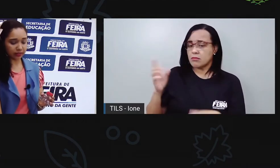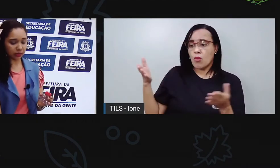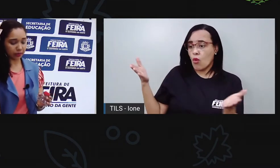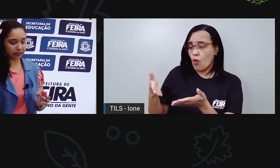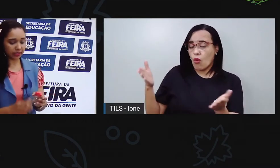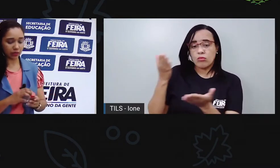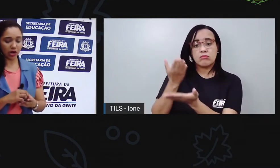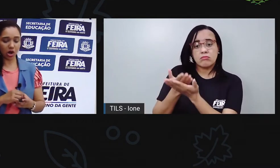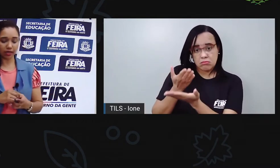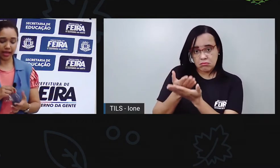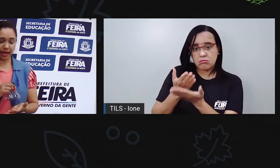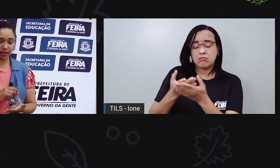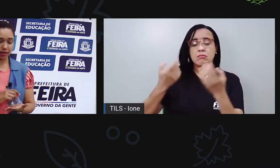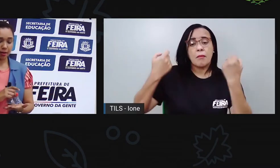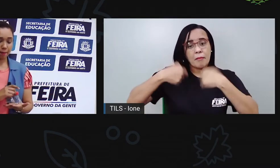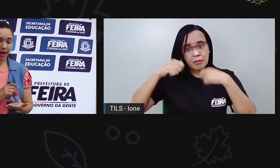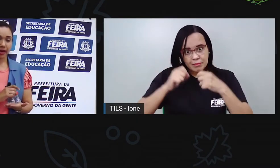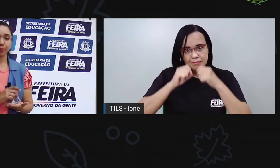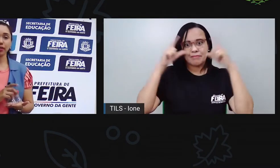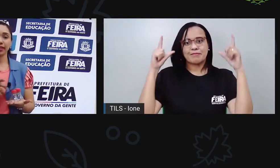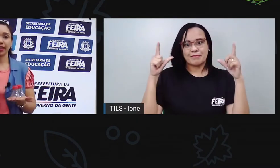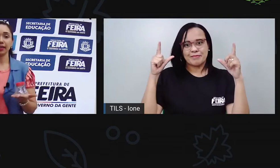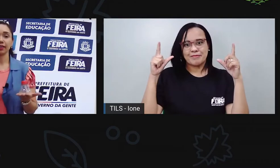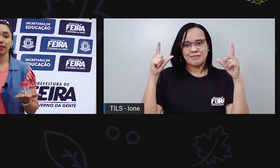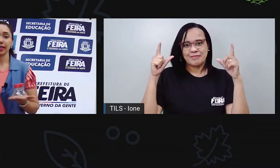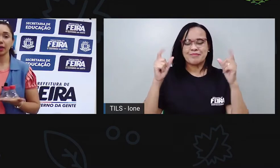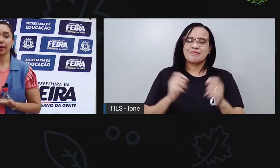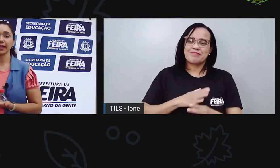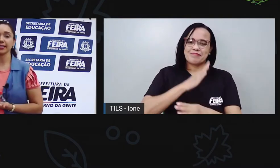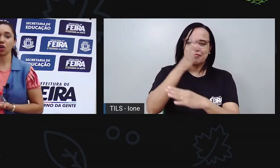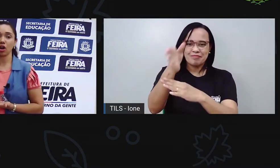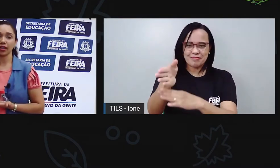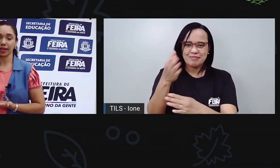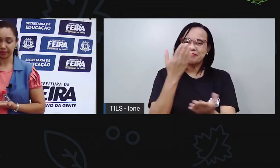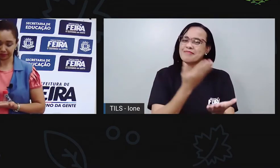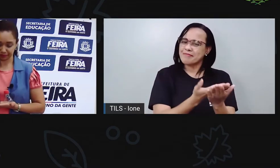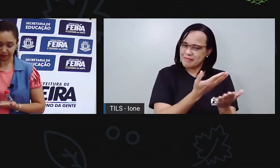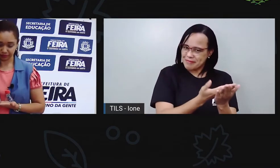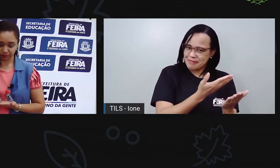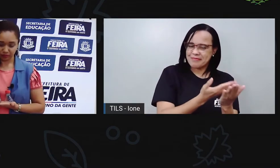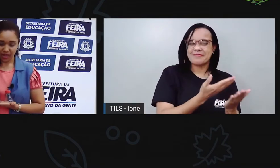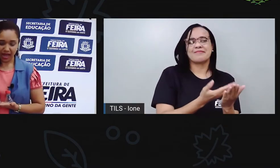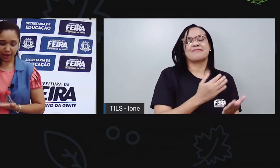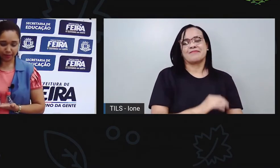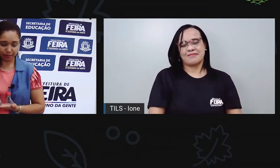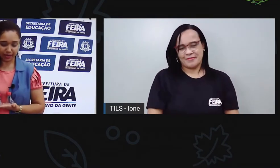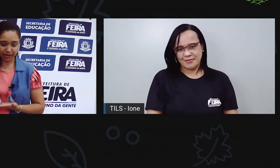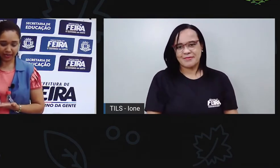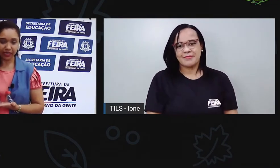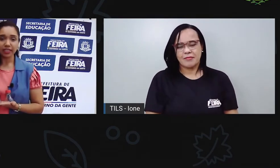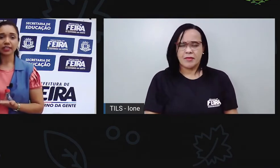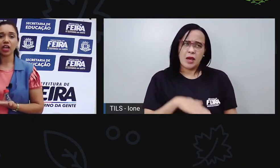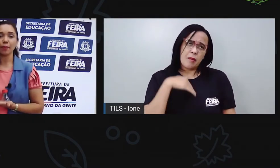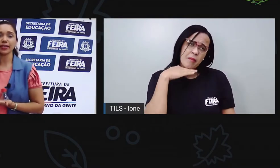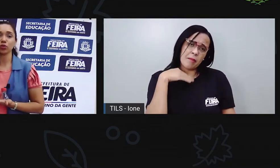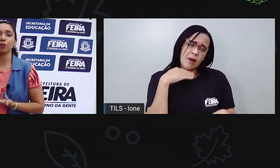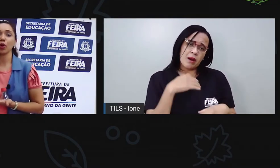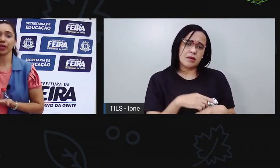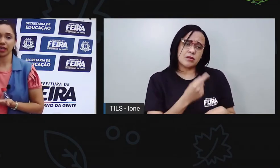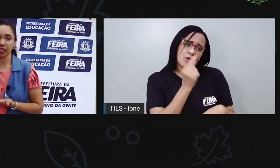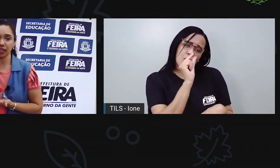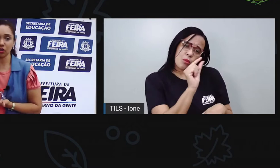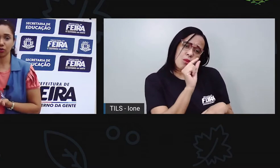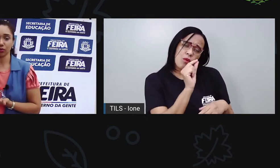aulinha, vocês precisam acordar para poder irem para a escola. Ah, mamãe, só mais